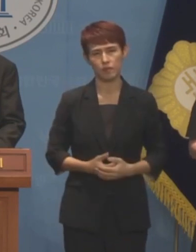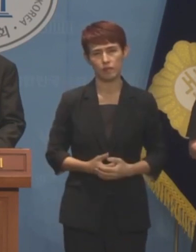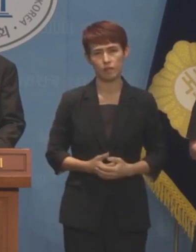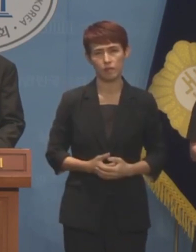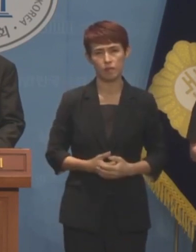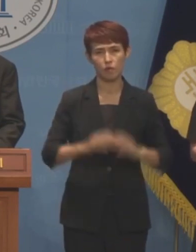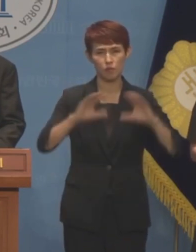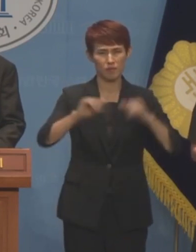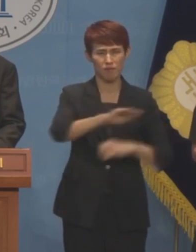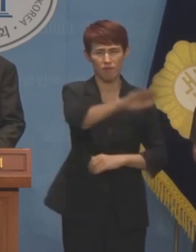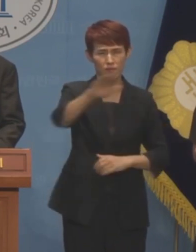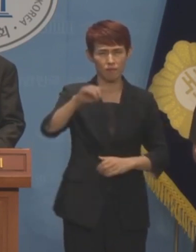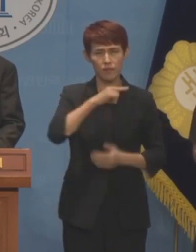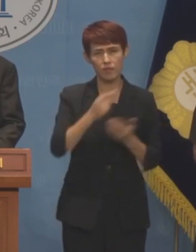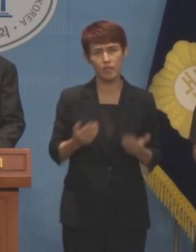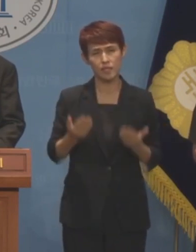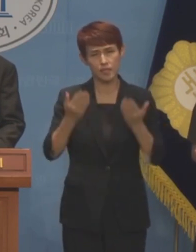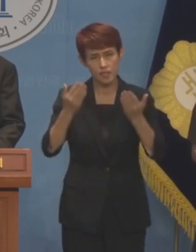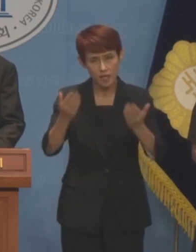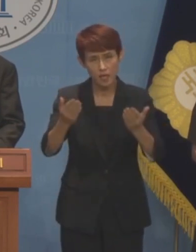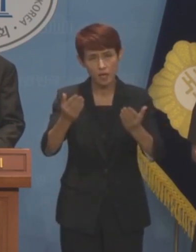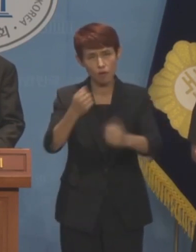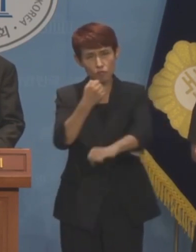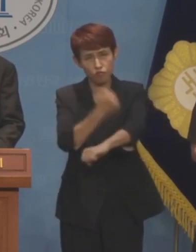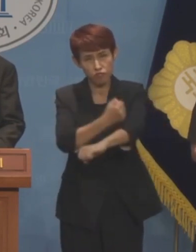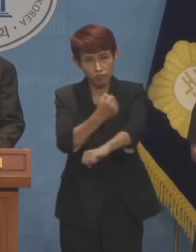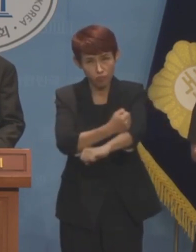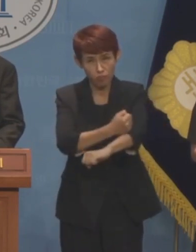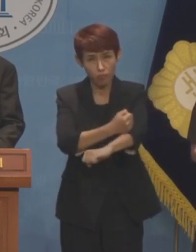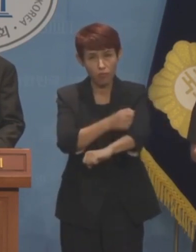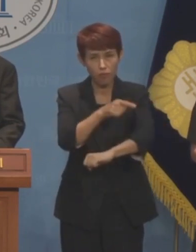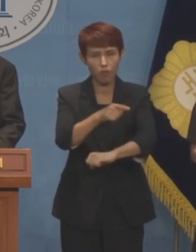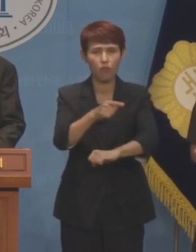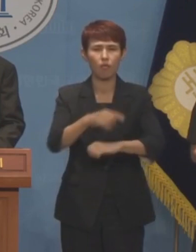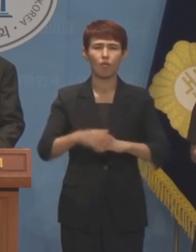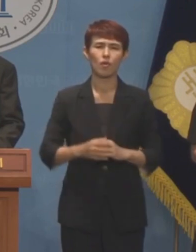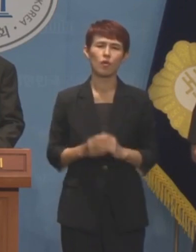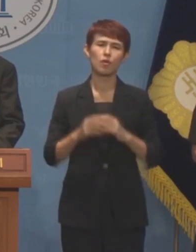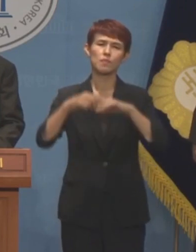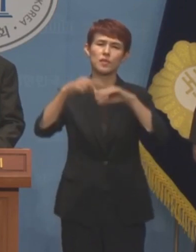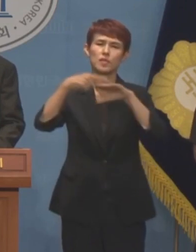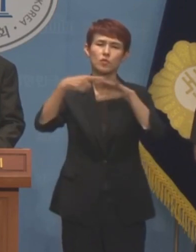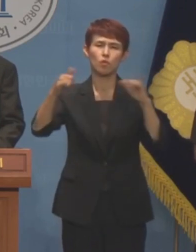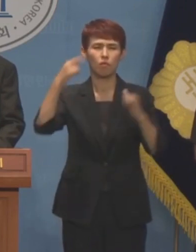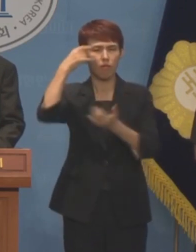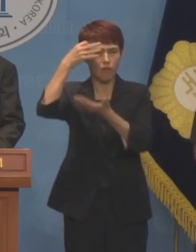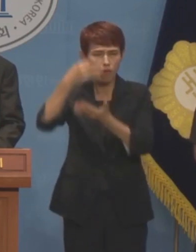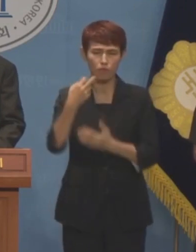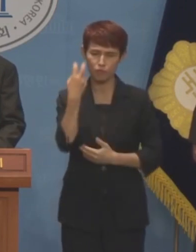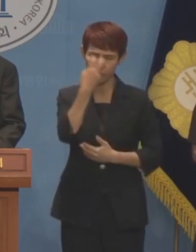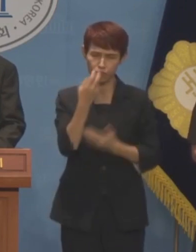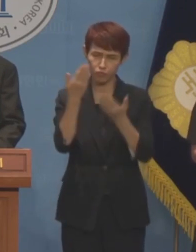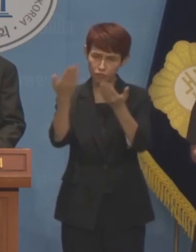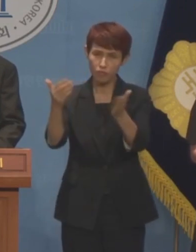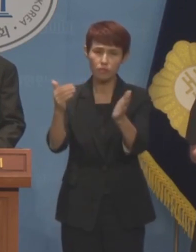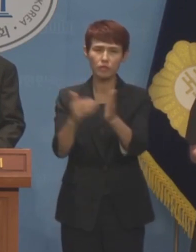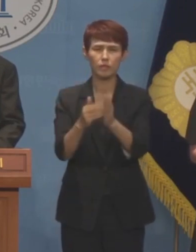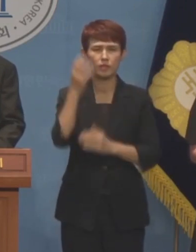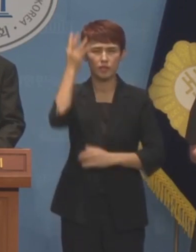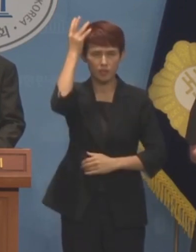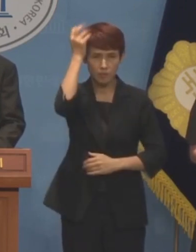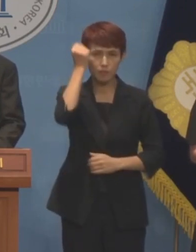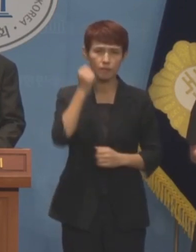민중의 희생과 헌신이 이 국가의 민족의 어를 지켜왔음을 잊지